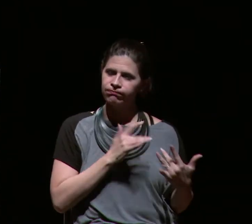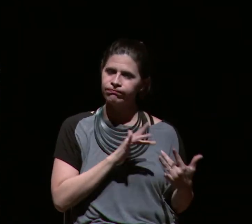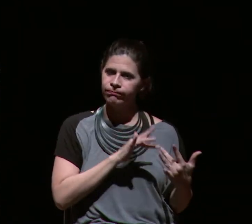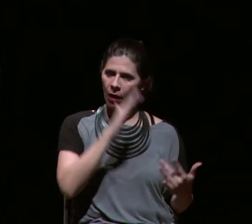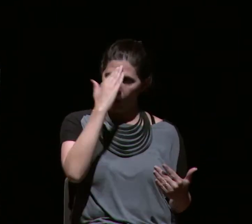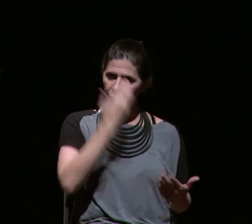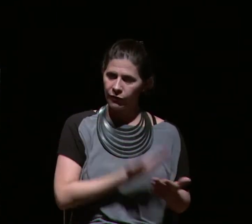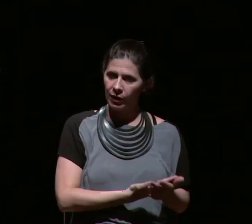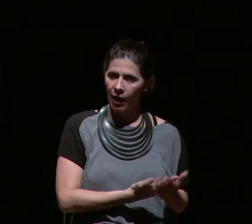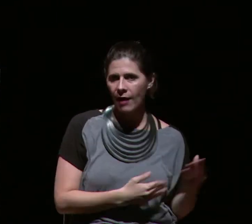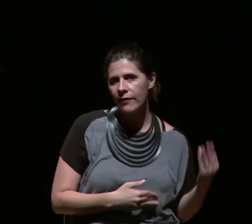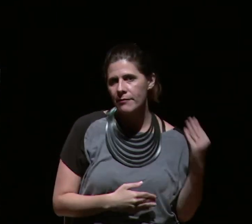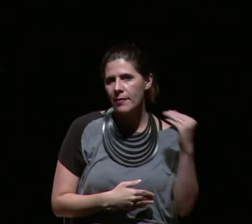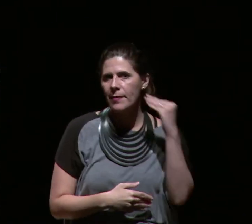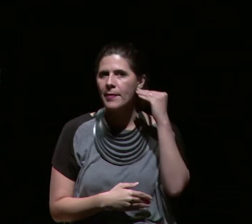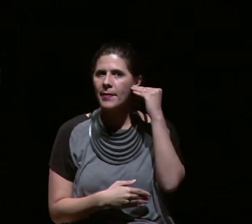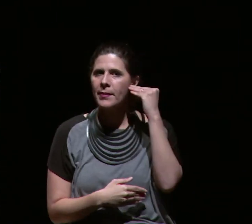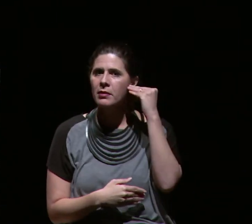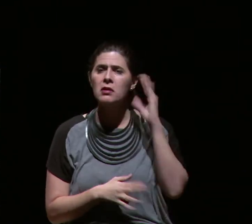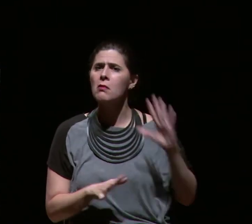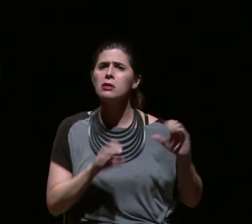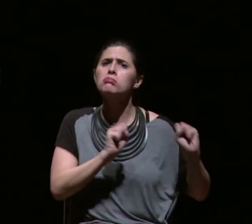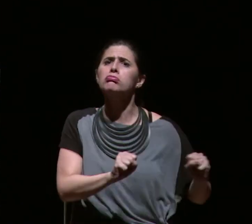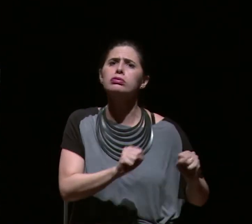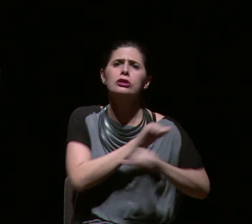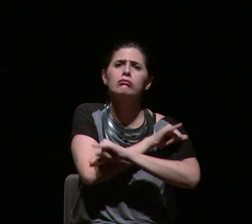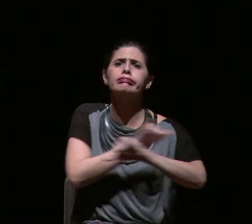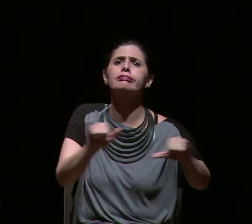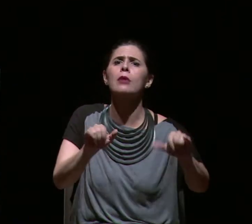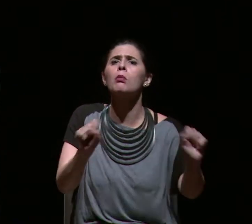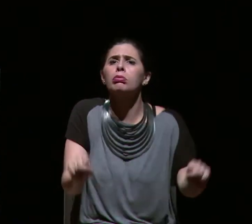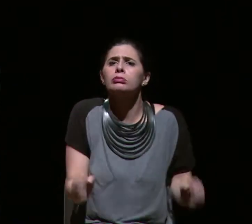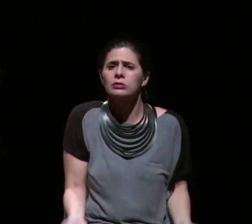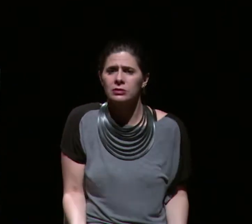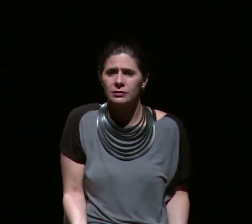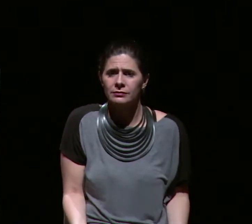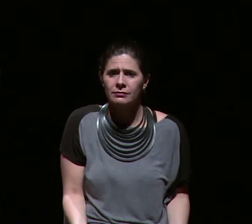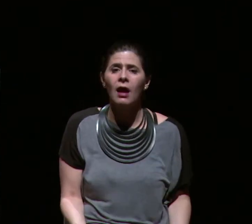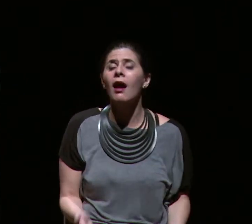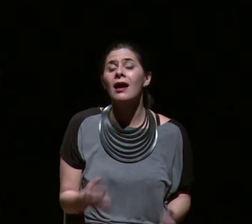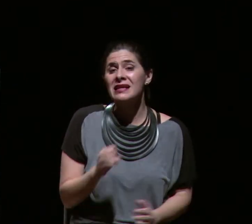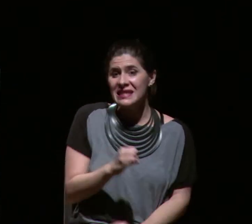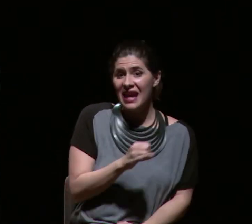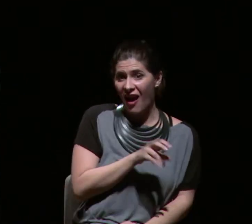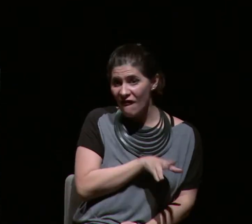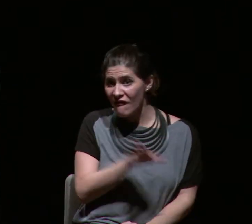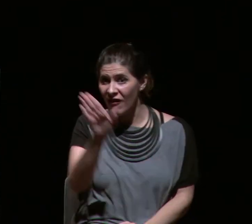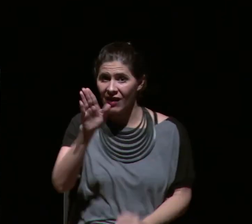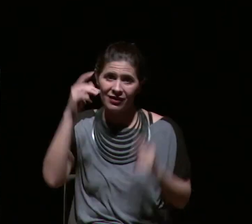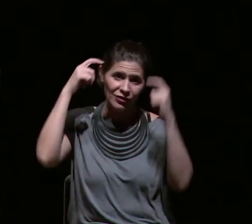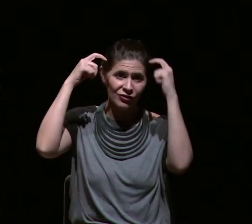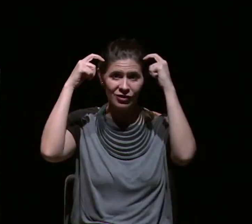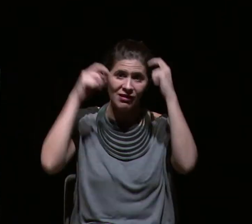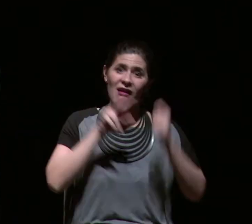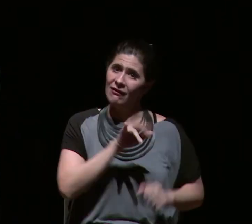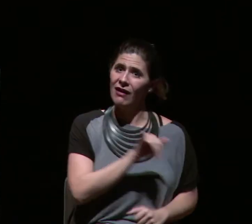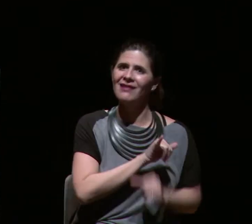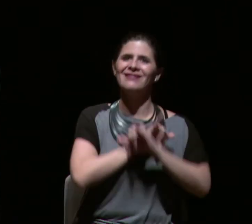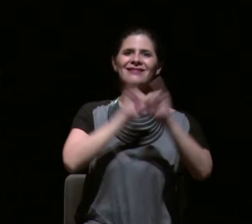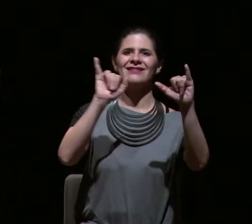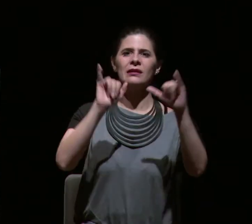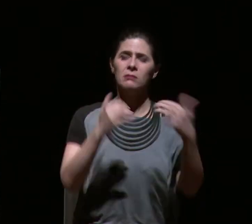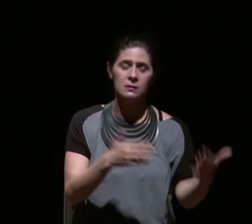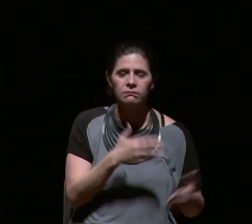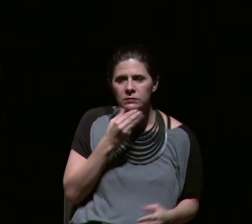ser espalhado aos 4 cantos da sala de aula, como fazem alguns pouquíssimos que viajam para a Disneylândia. Busquei contornar a